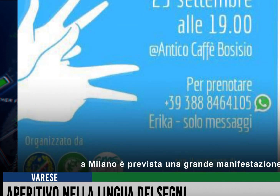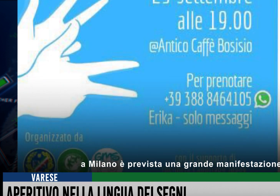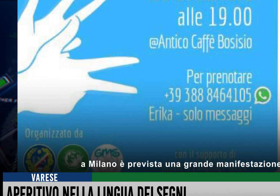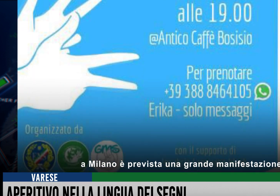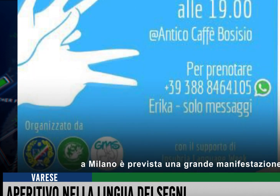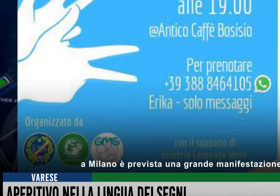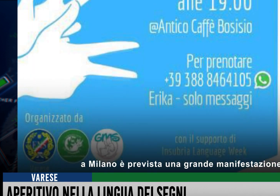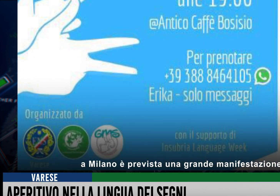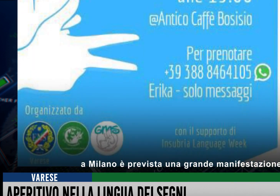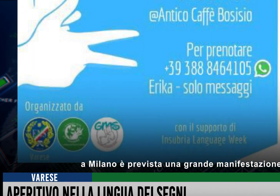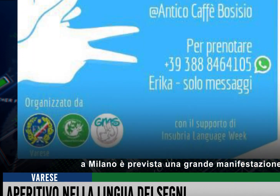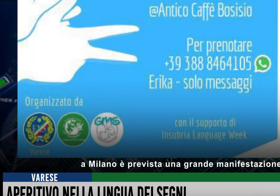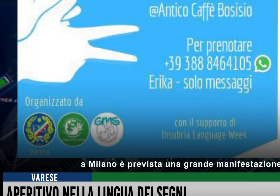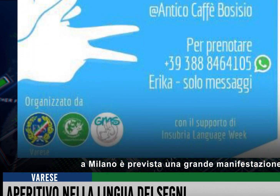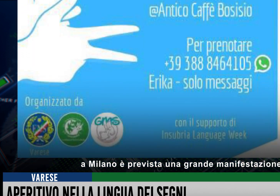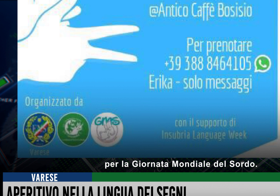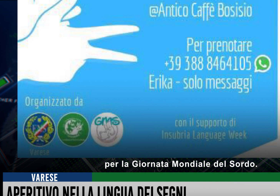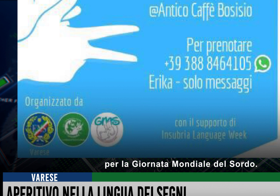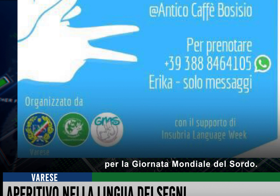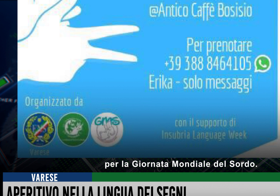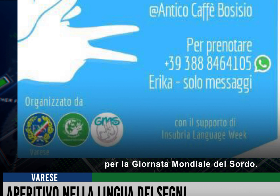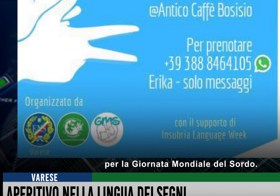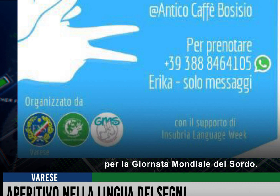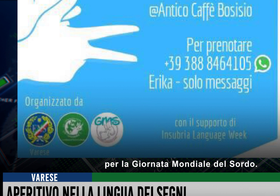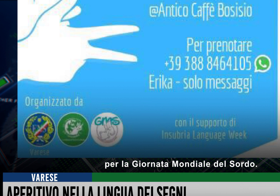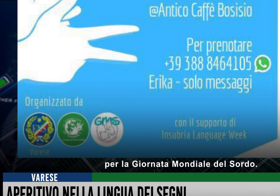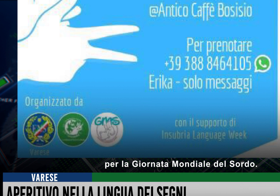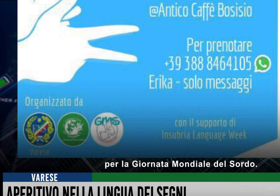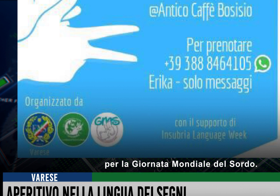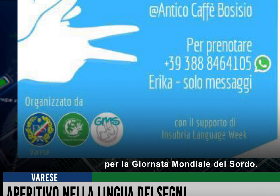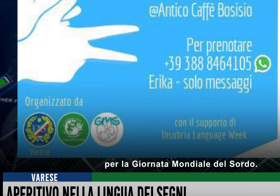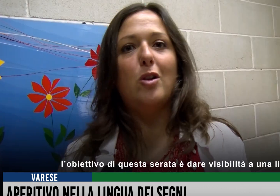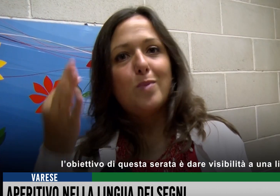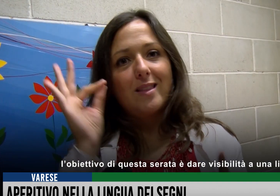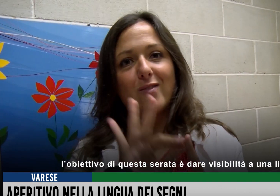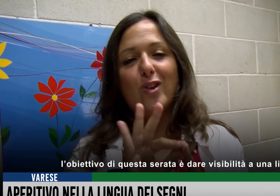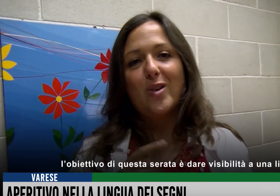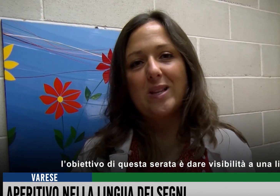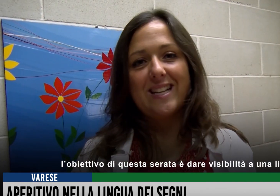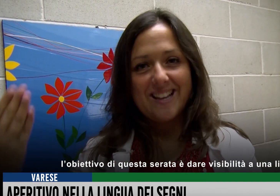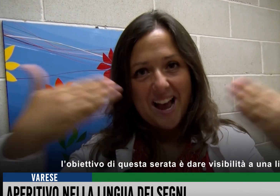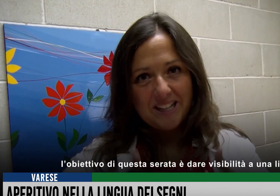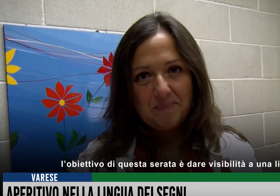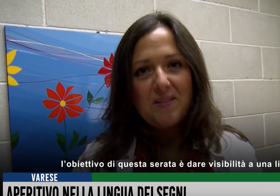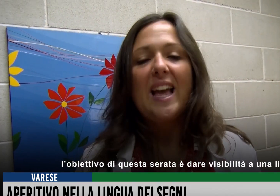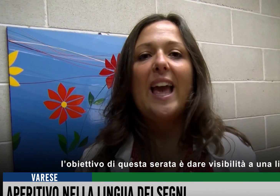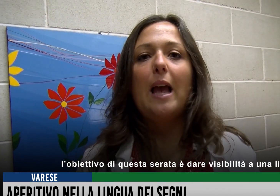a Milano è prevista una grande manifestazione per la Giornata Mondiale del Sordo. L'obiettivo di questa serata è